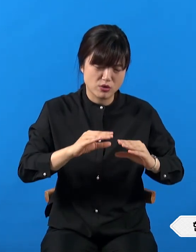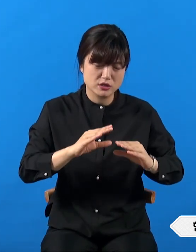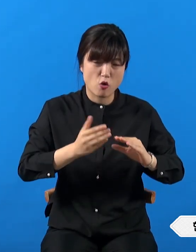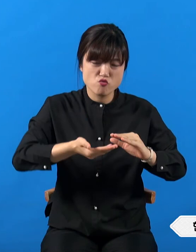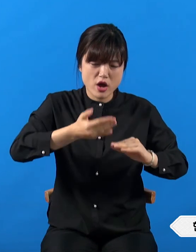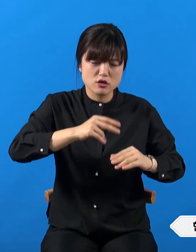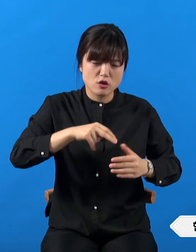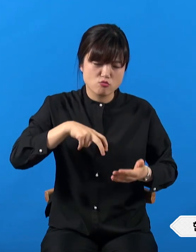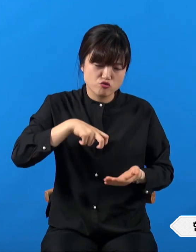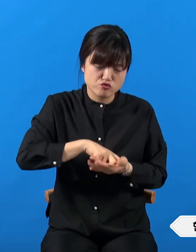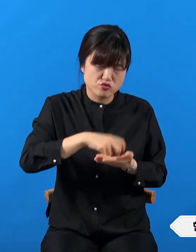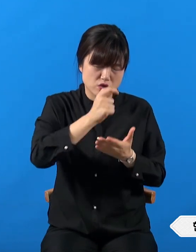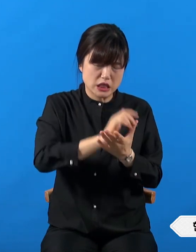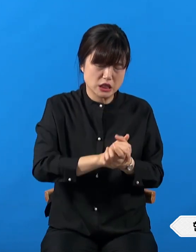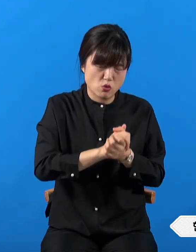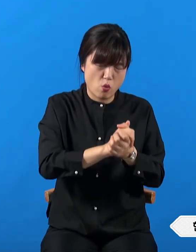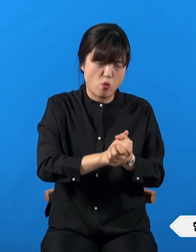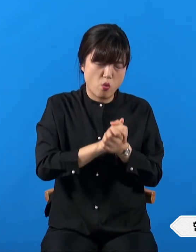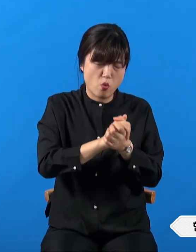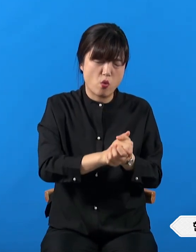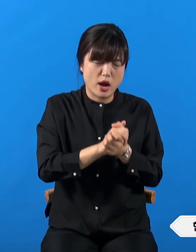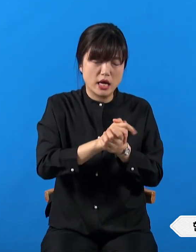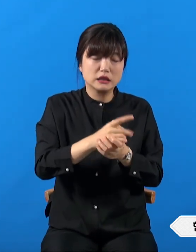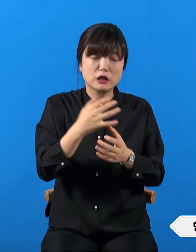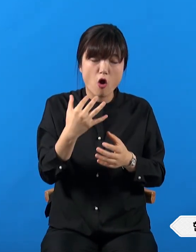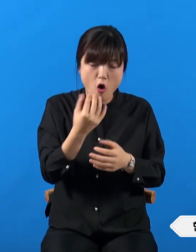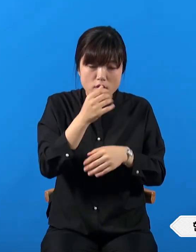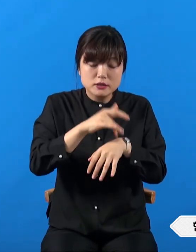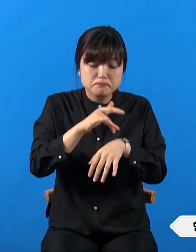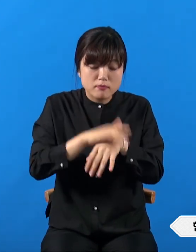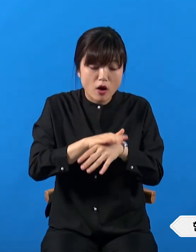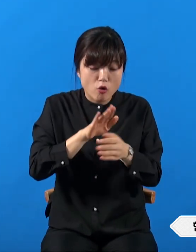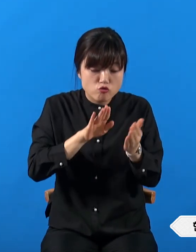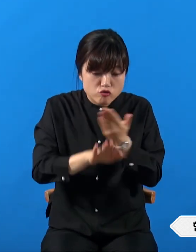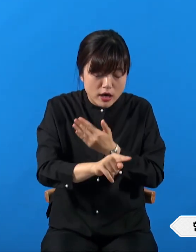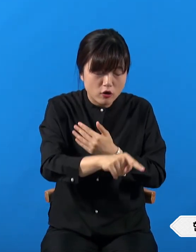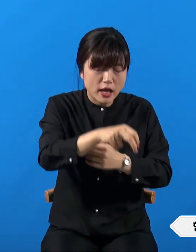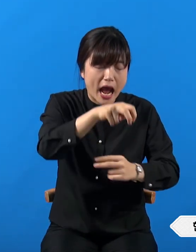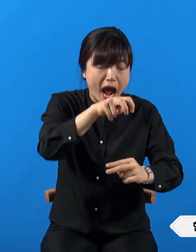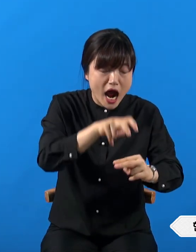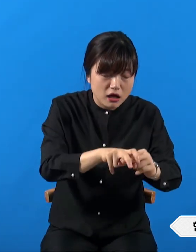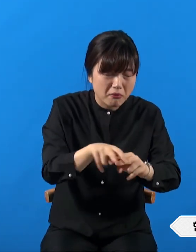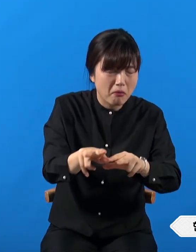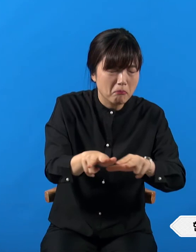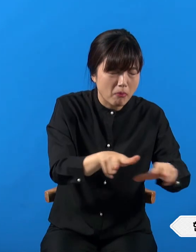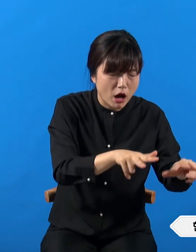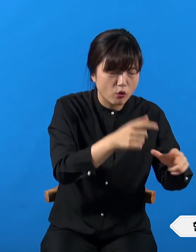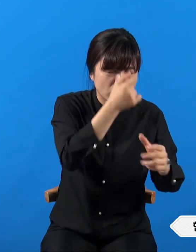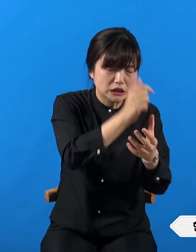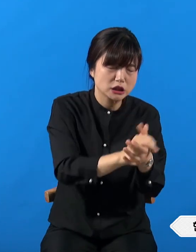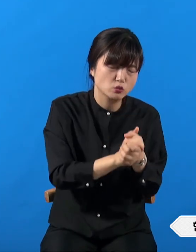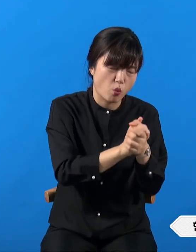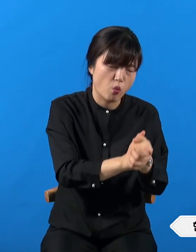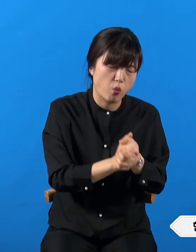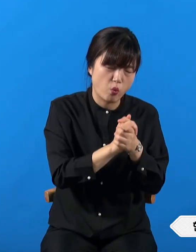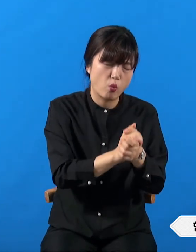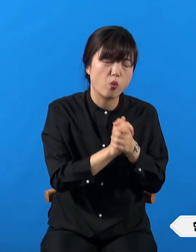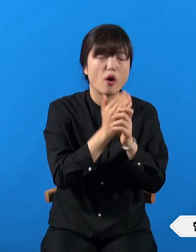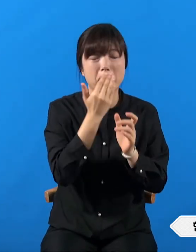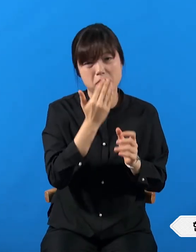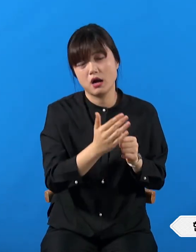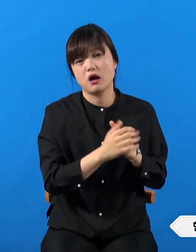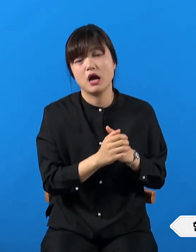꿇고 기도하는 그것이 거룩한 습관이 되면 그 다음부터는 거기 앉기만 해도 저절로 기도가